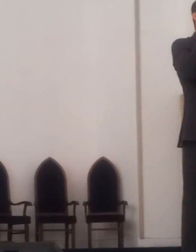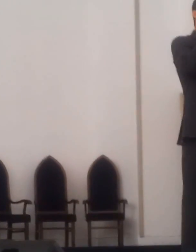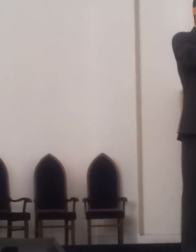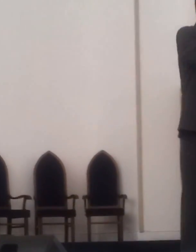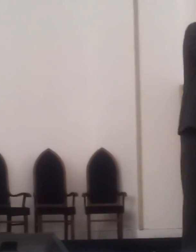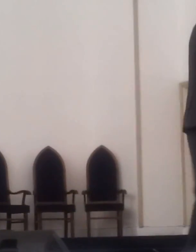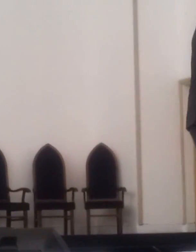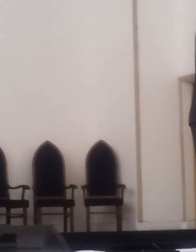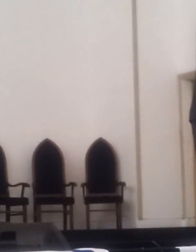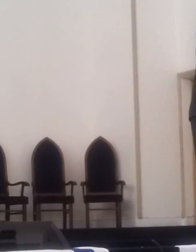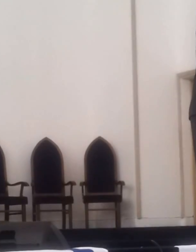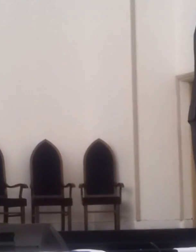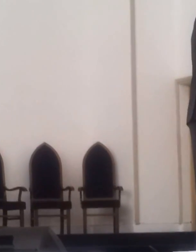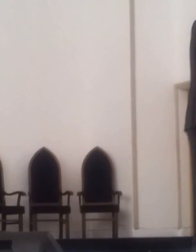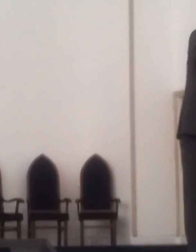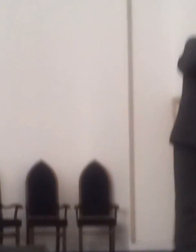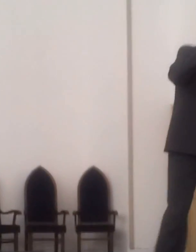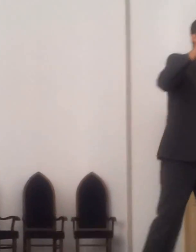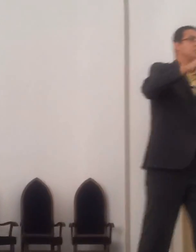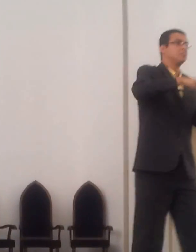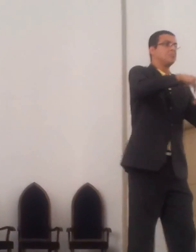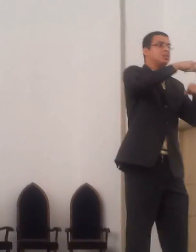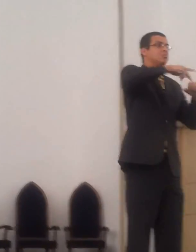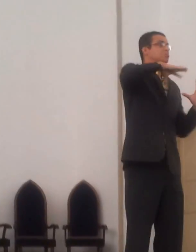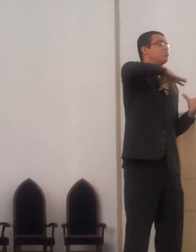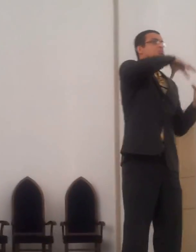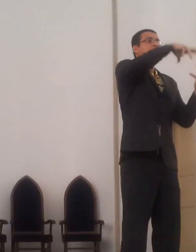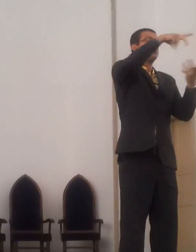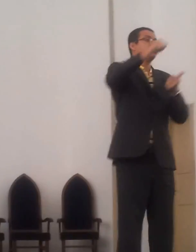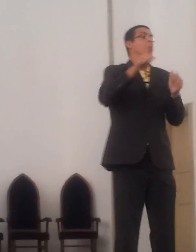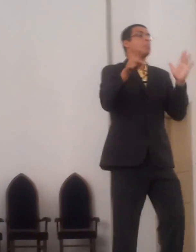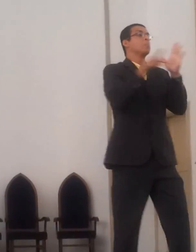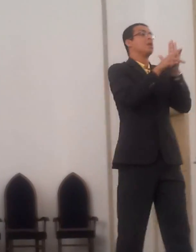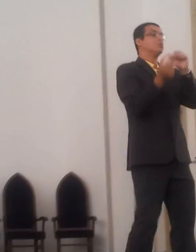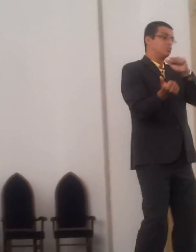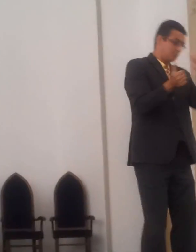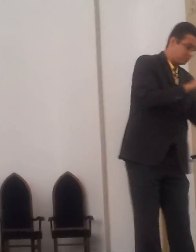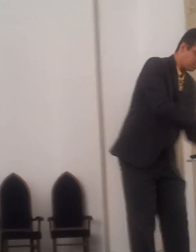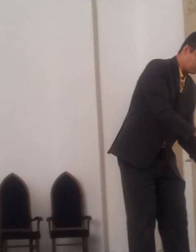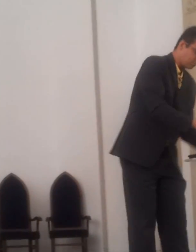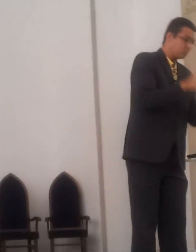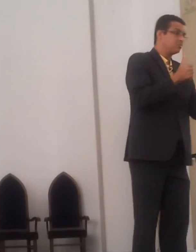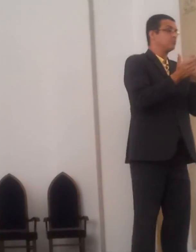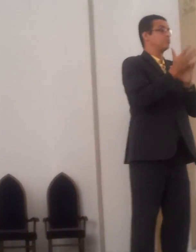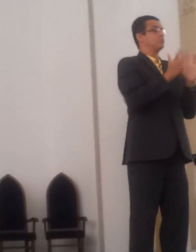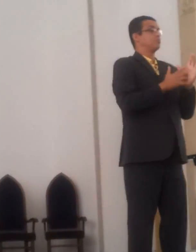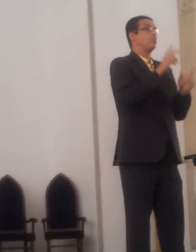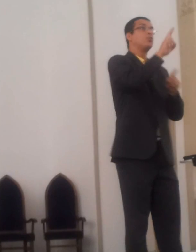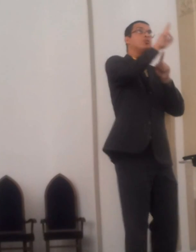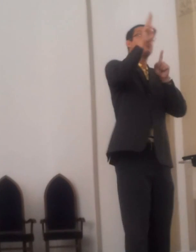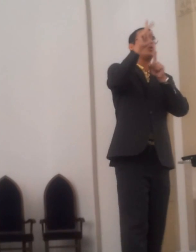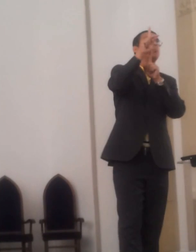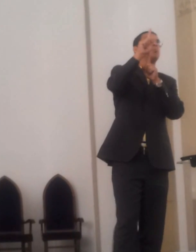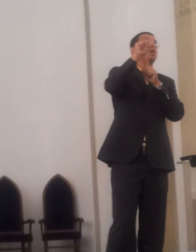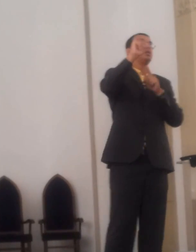Ide pregai. Você precisa ir pregar nos lugares, nos países, pregar para o mundo, para as pessoas, e batizando-os em nome